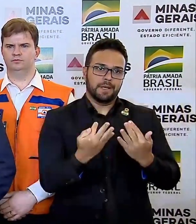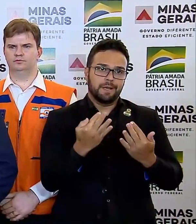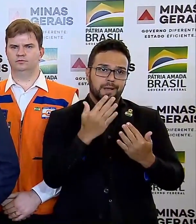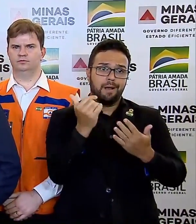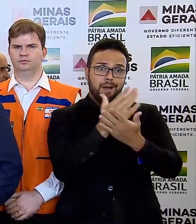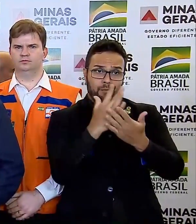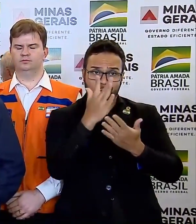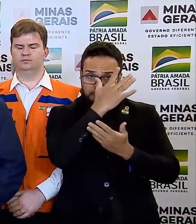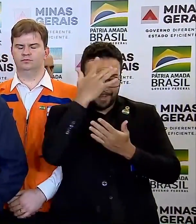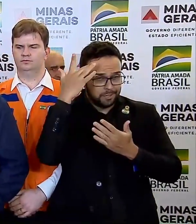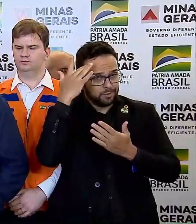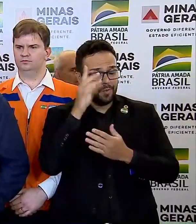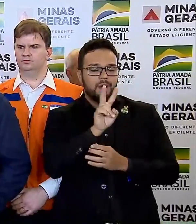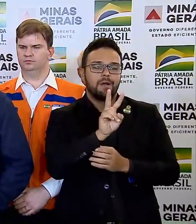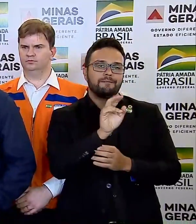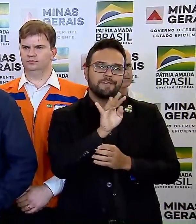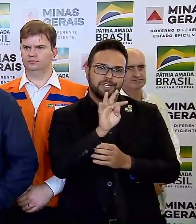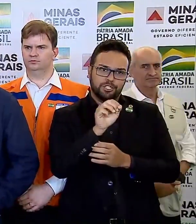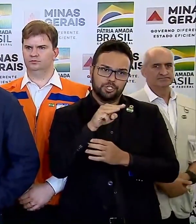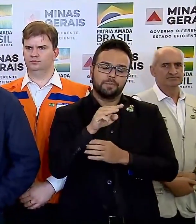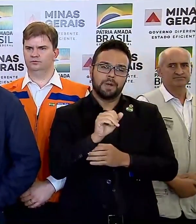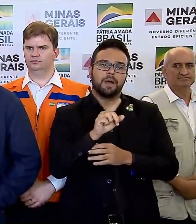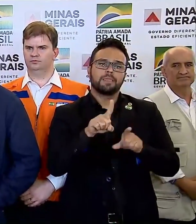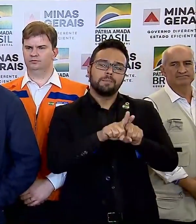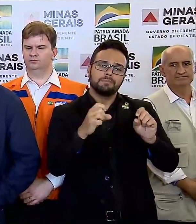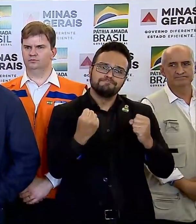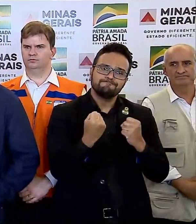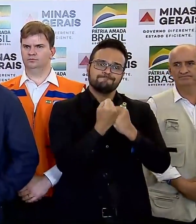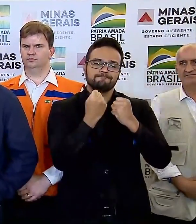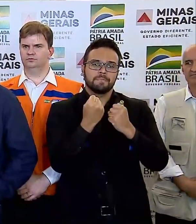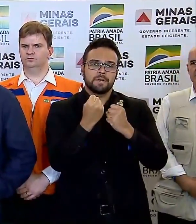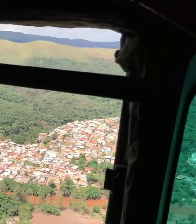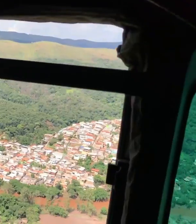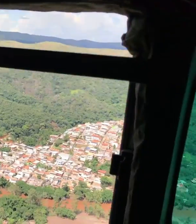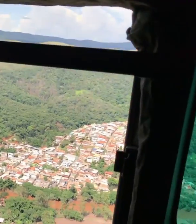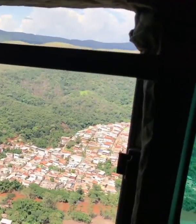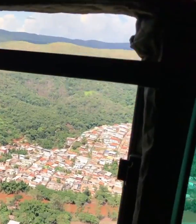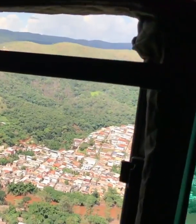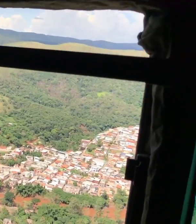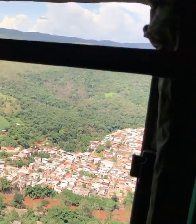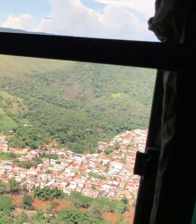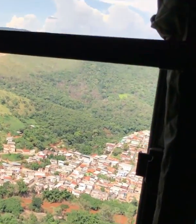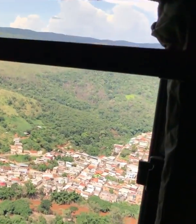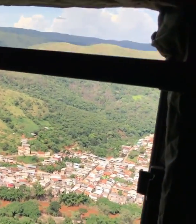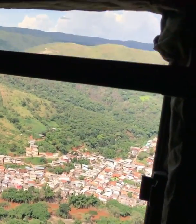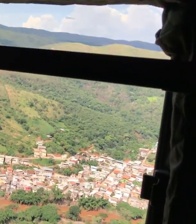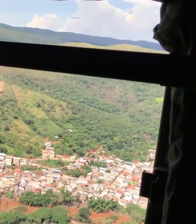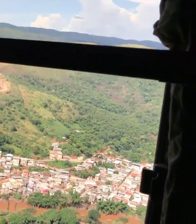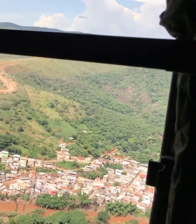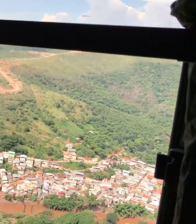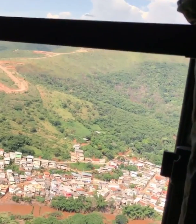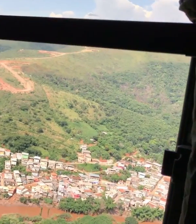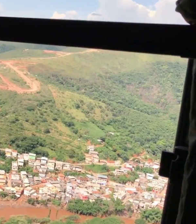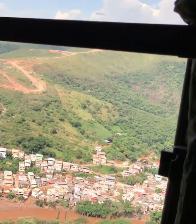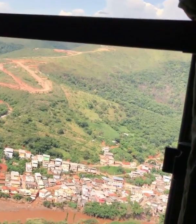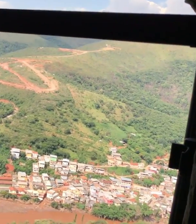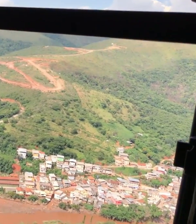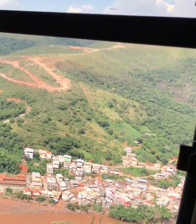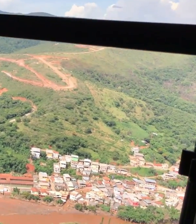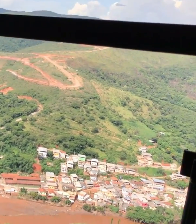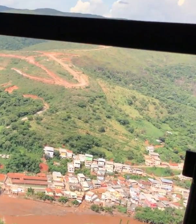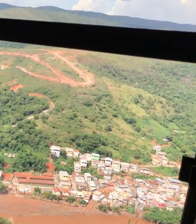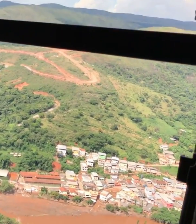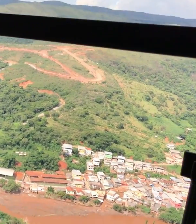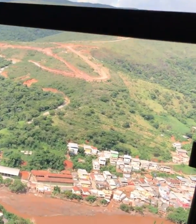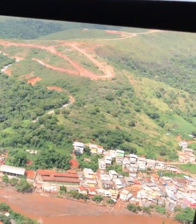lado do sofrimento do povo aqui de Minas Gerais. O apoio às cidades afetadas vem também em